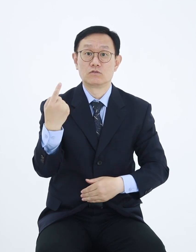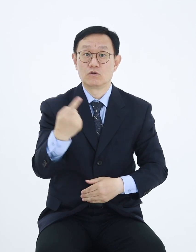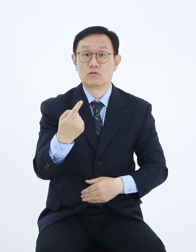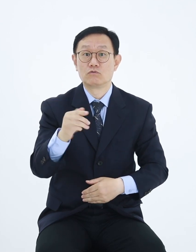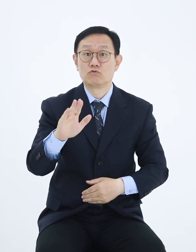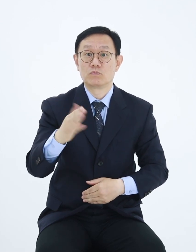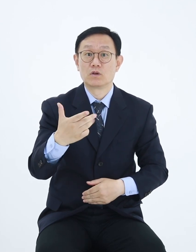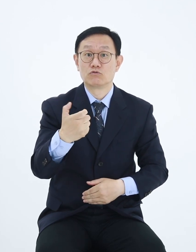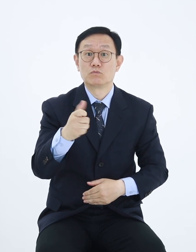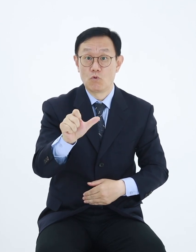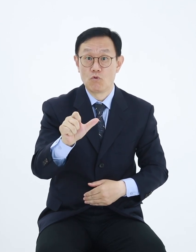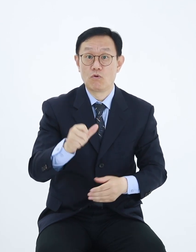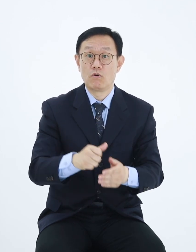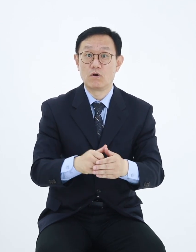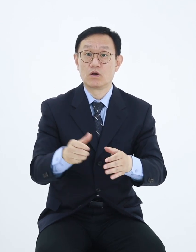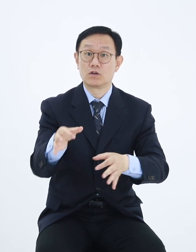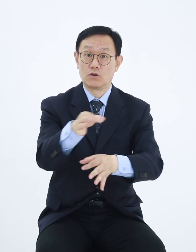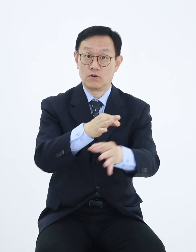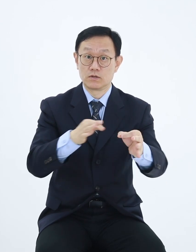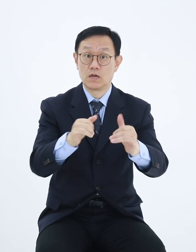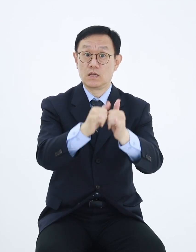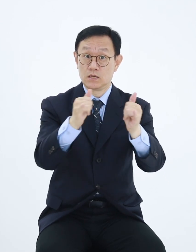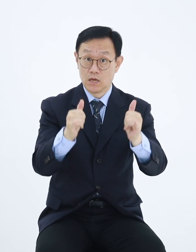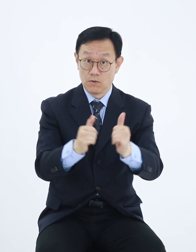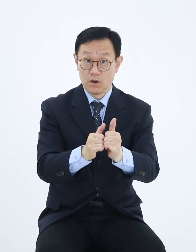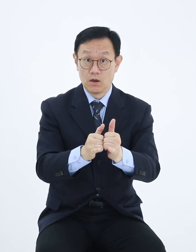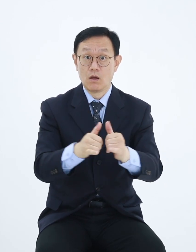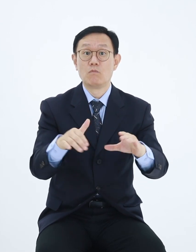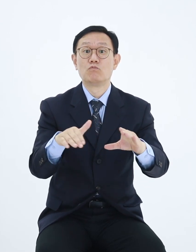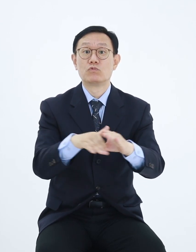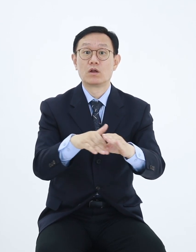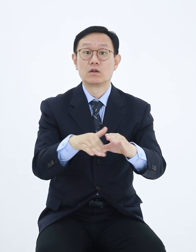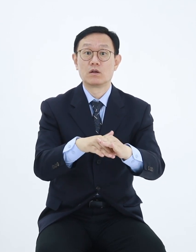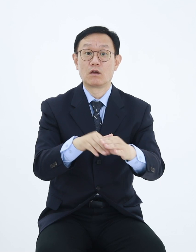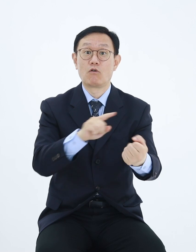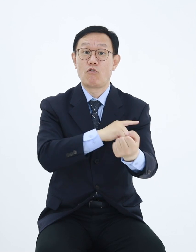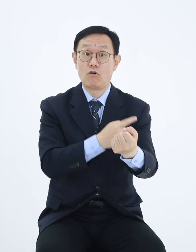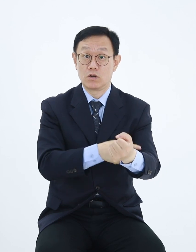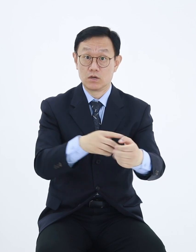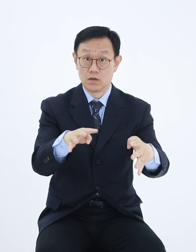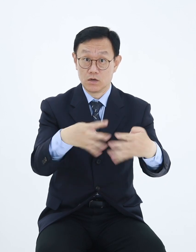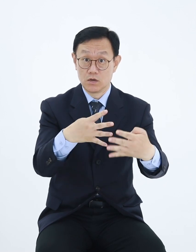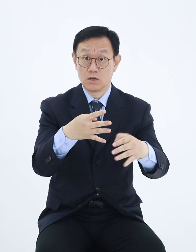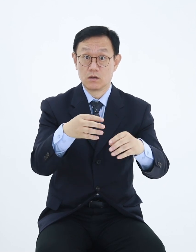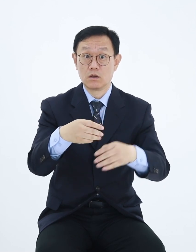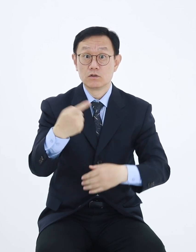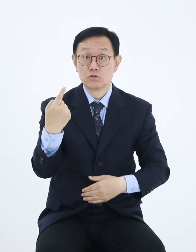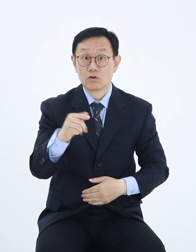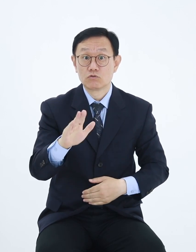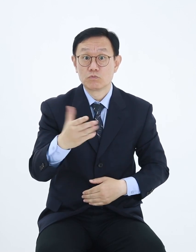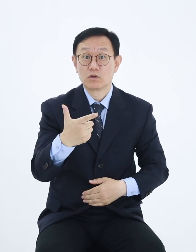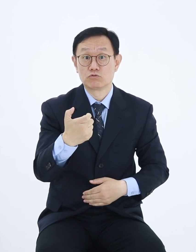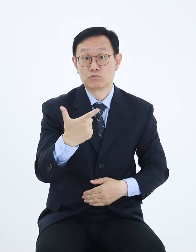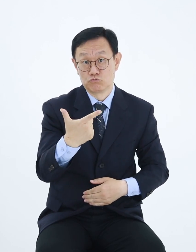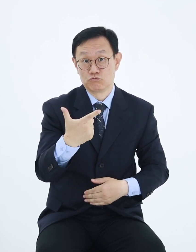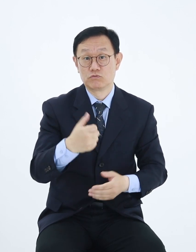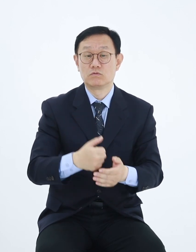1965년, 경제적, 사회적, 문화적 권리 규약